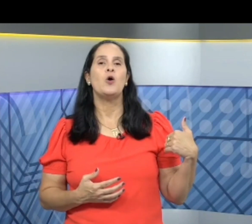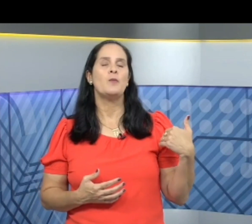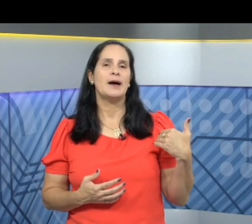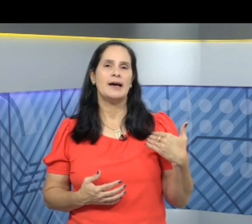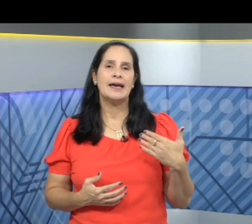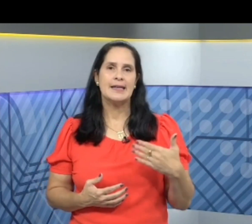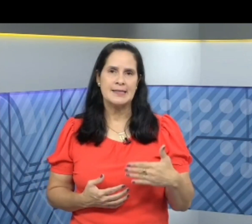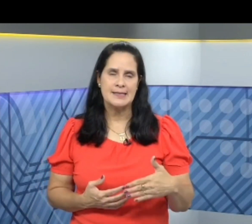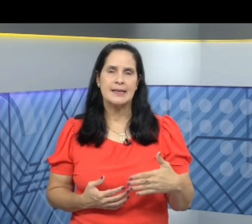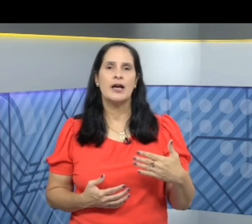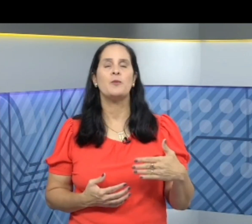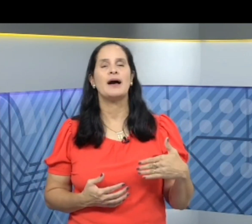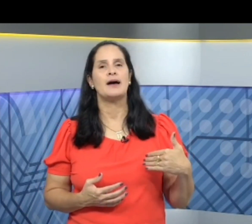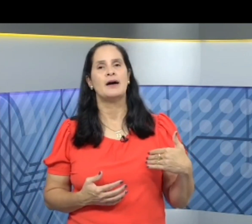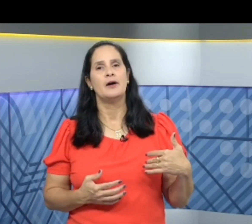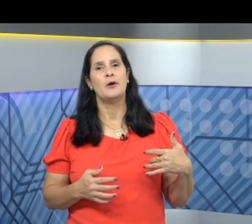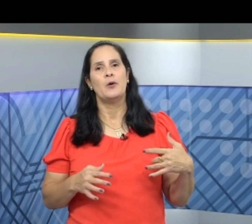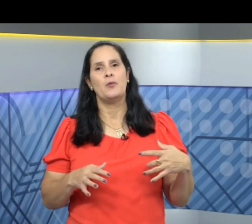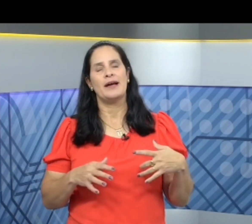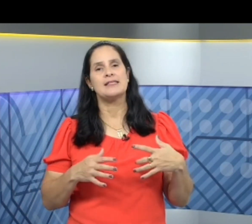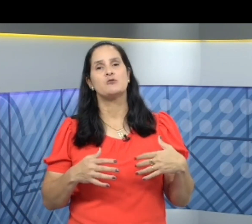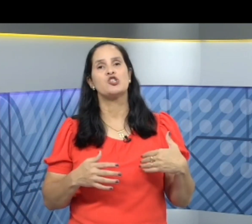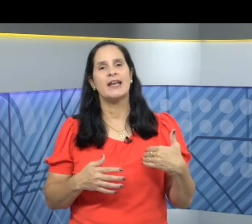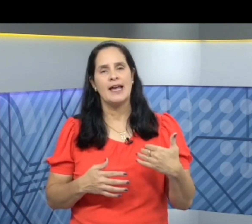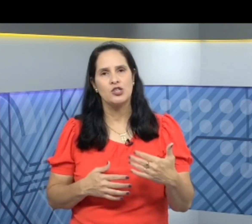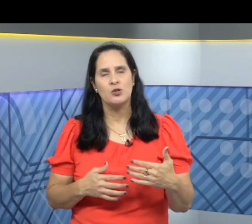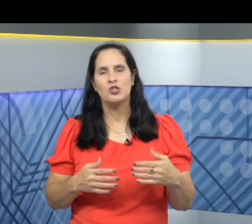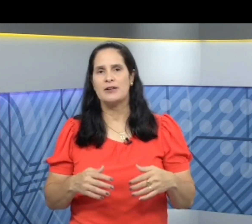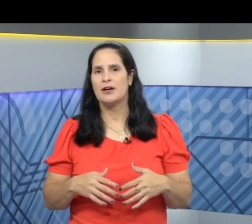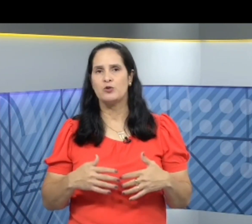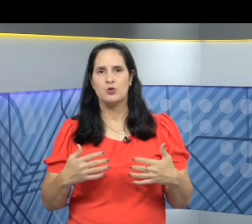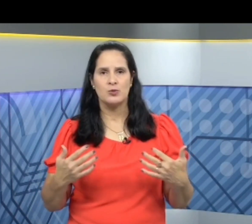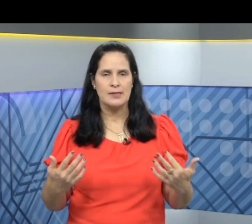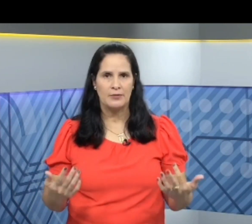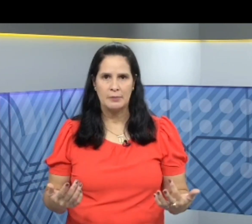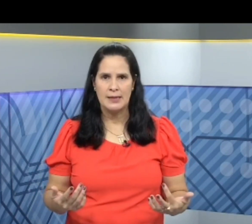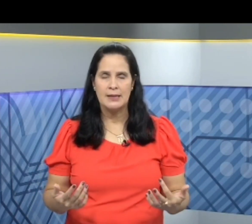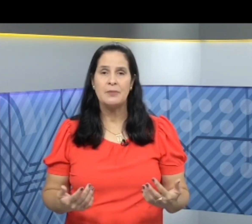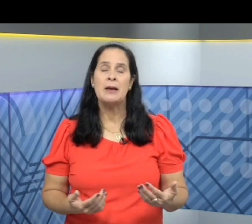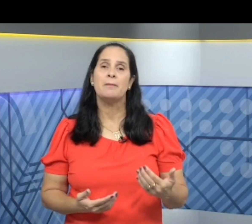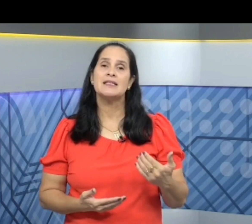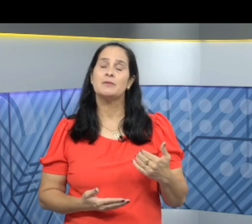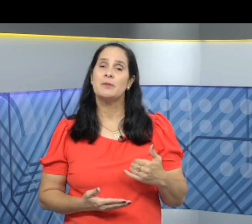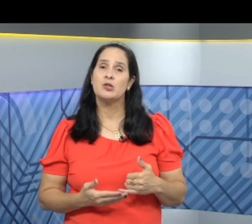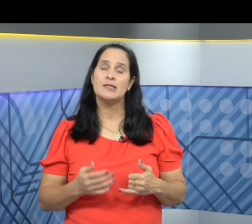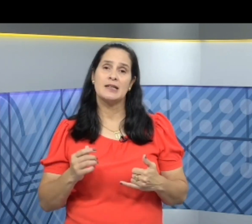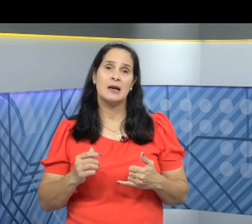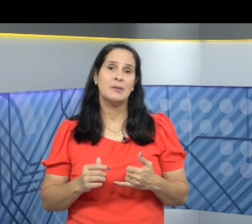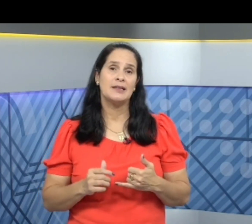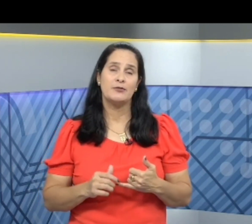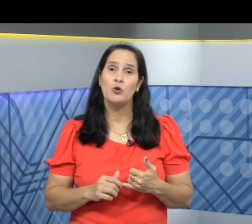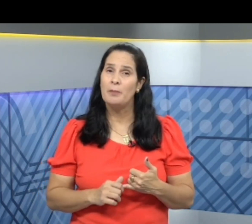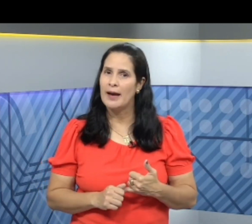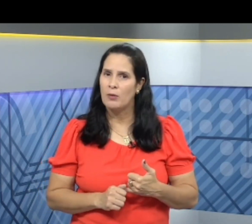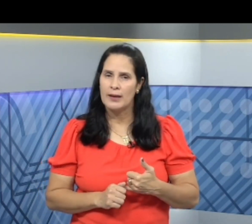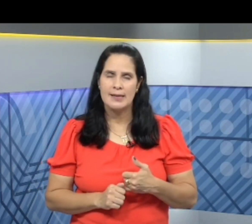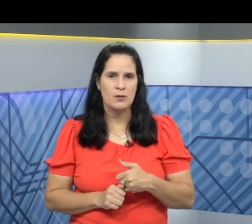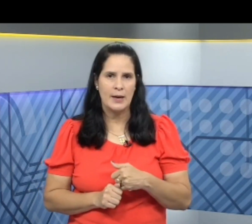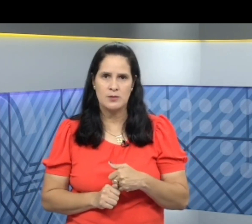uma herança, uma questão genética, onde tem vários surdos na família, mas também pode ser que a mãe teve rubéola, esse é um caso